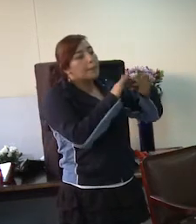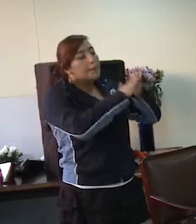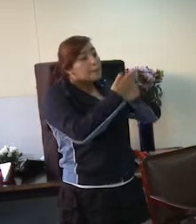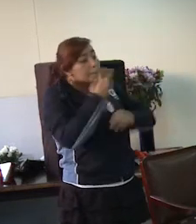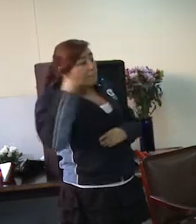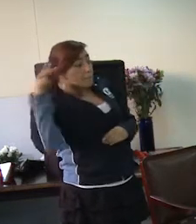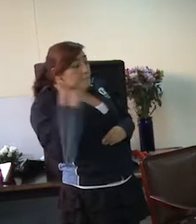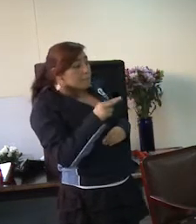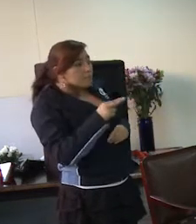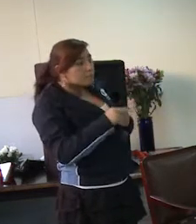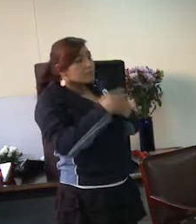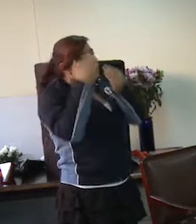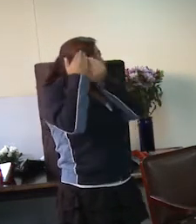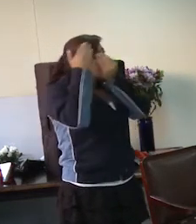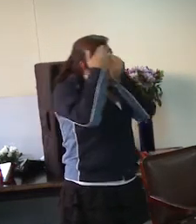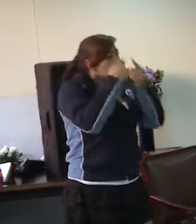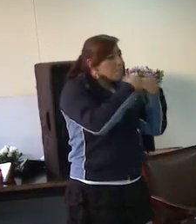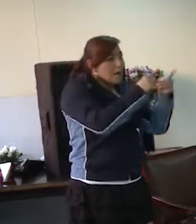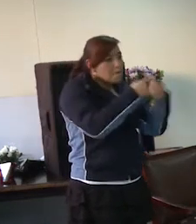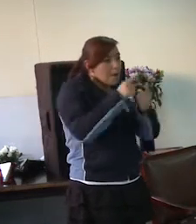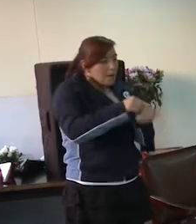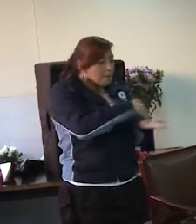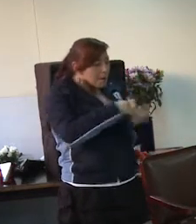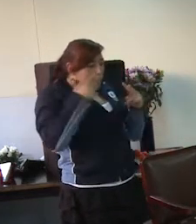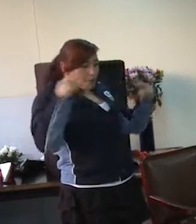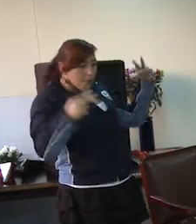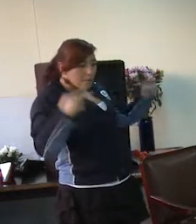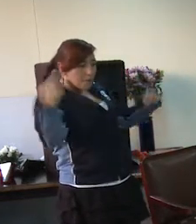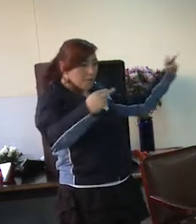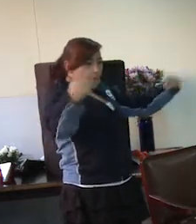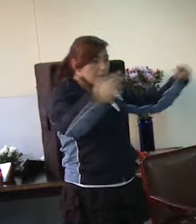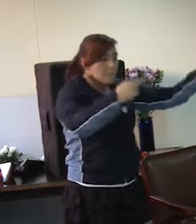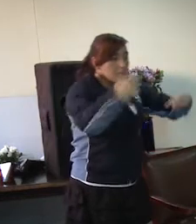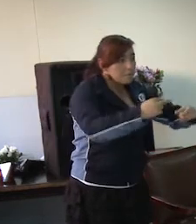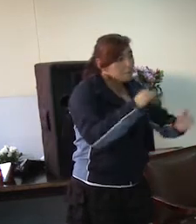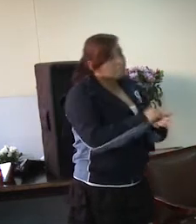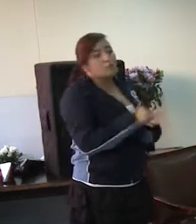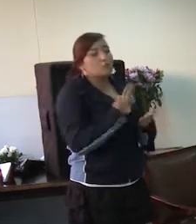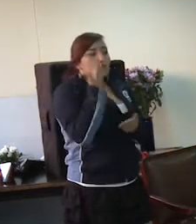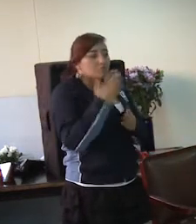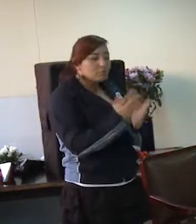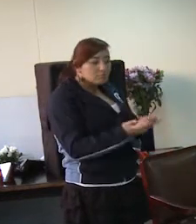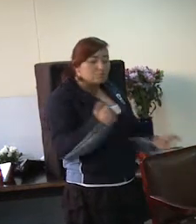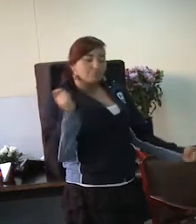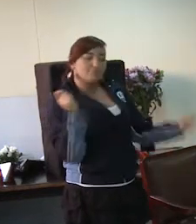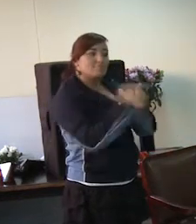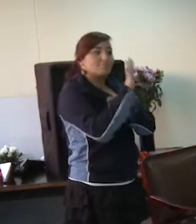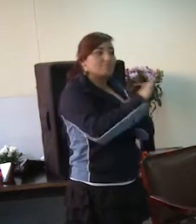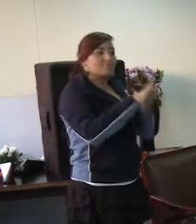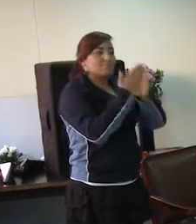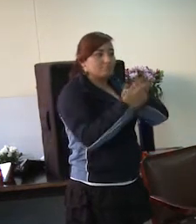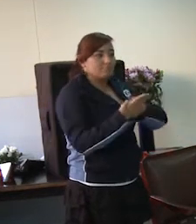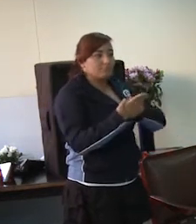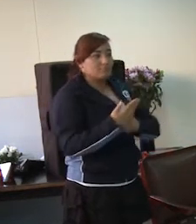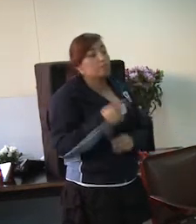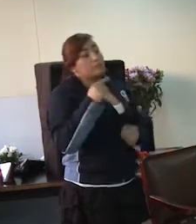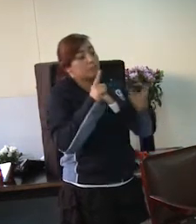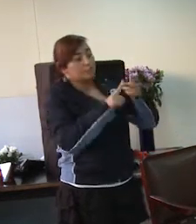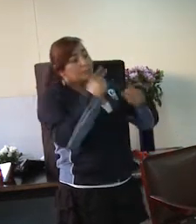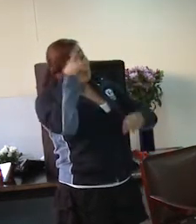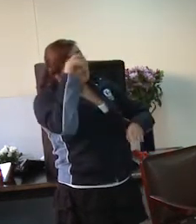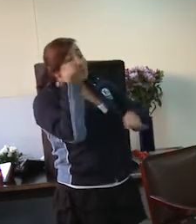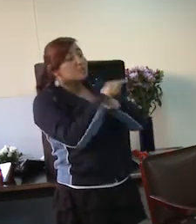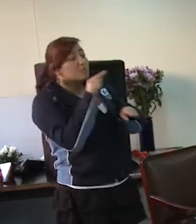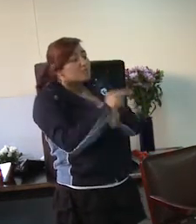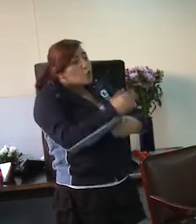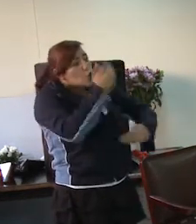vista desde diferentes saberes y posturas epistémicas y políticas que incluso llena a reinventar la misma comunión, la crítica consciente y potente